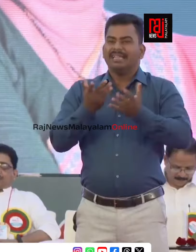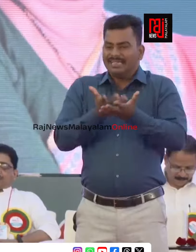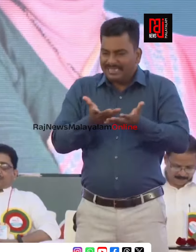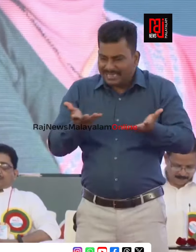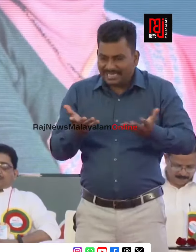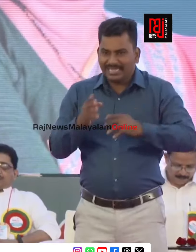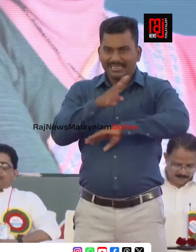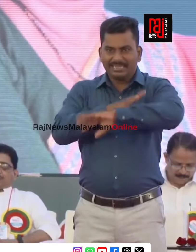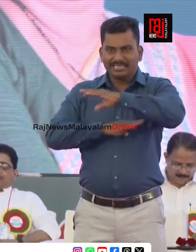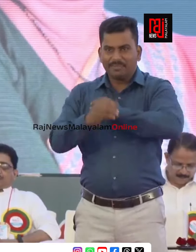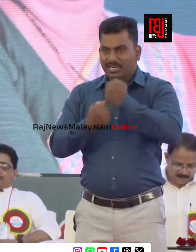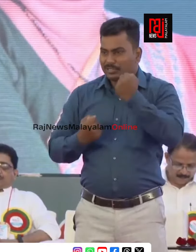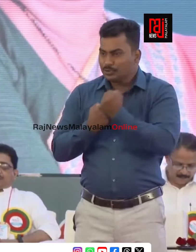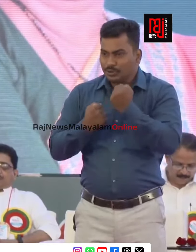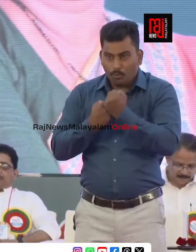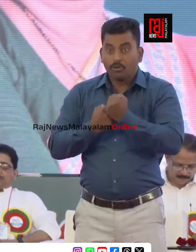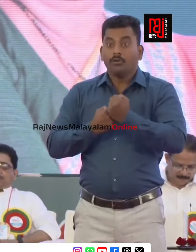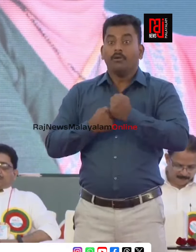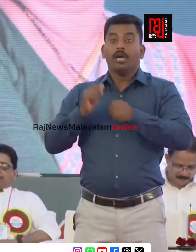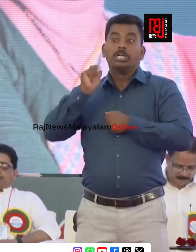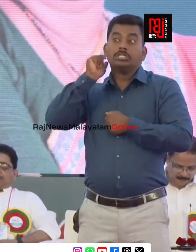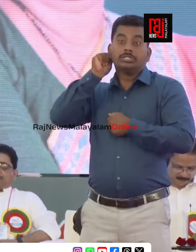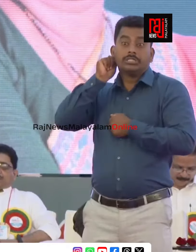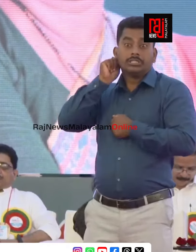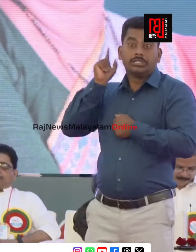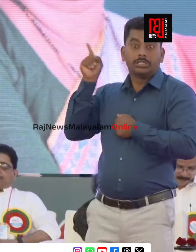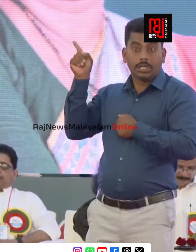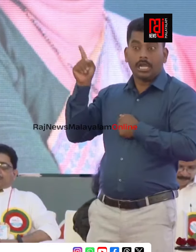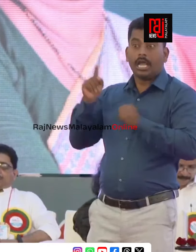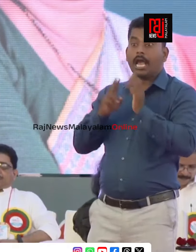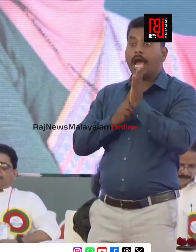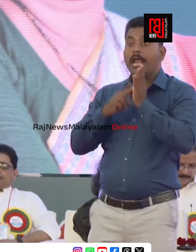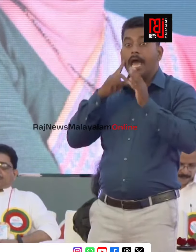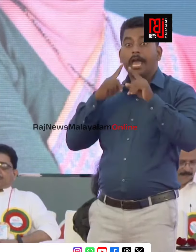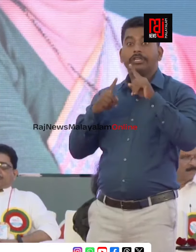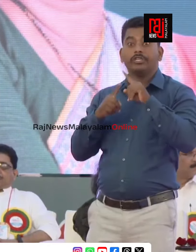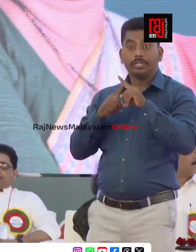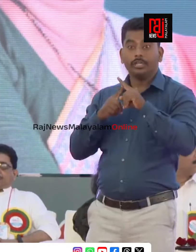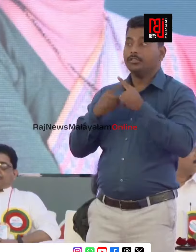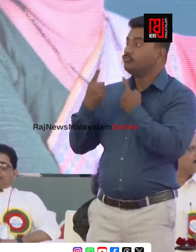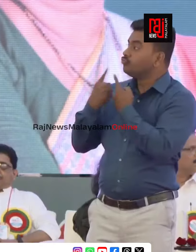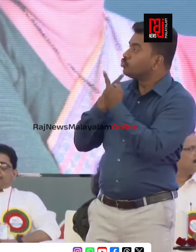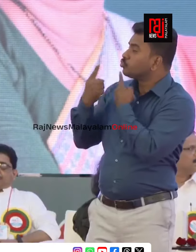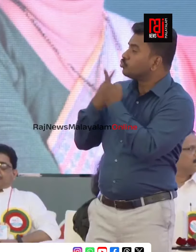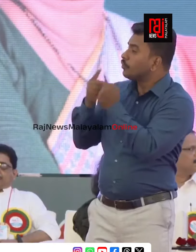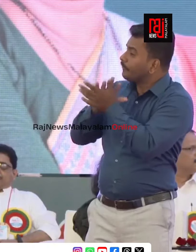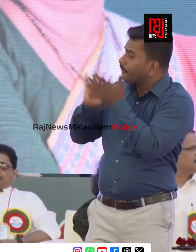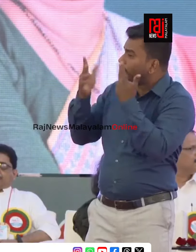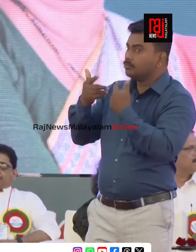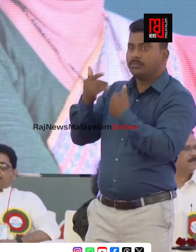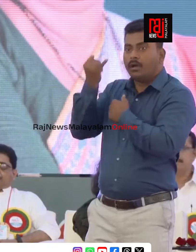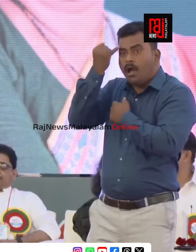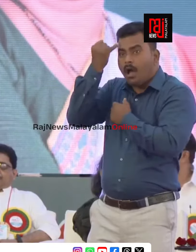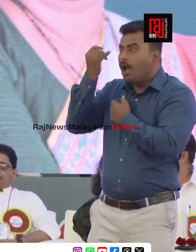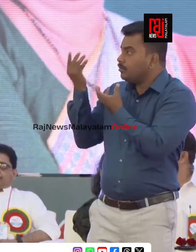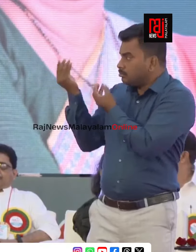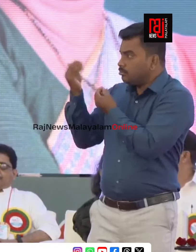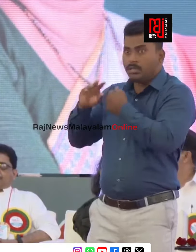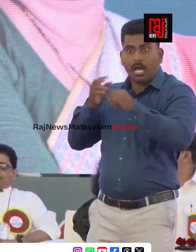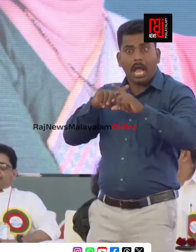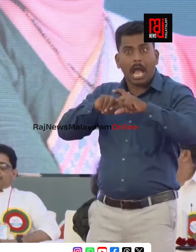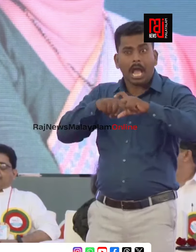ബന്ധപ്പെട്ടുള്ള പദ്ധതി നടപ്പാക്കുന്നുണ്ട്. തീർച്ചയായും ഏറ്റവും പുതിയ അസിസ്റ്റീവ് ഉപകരണങ്ങളും അസിസ്റ്റീവ് ടെക്നോളജിയും